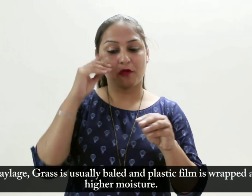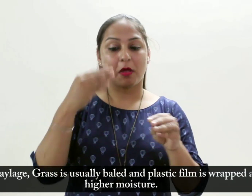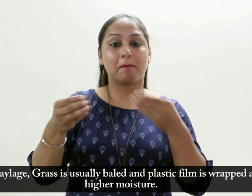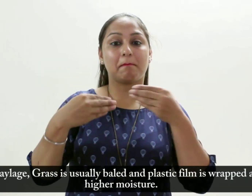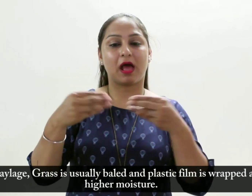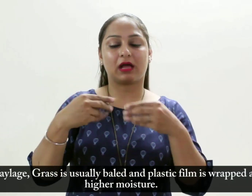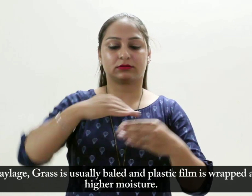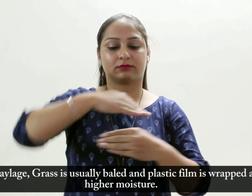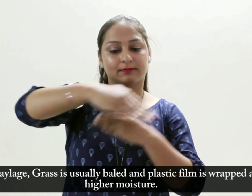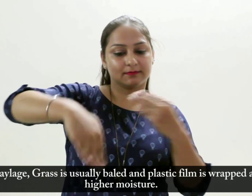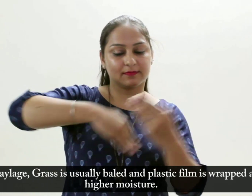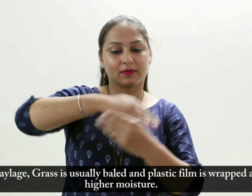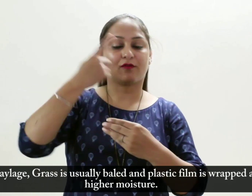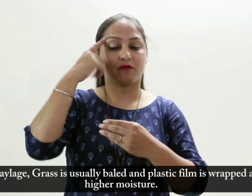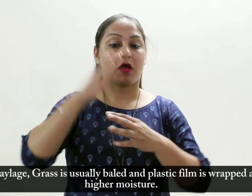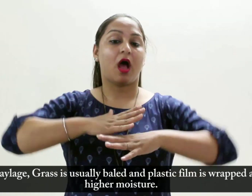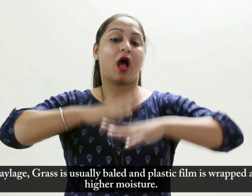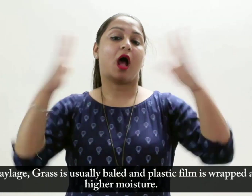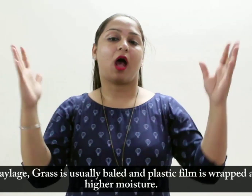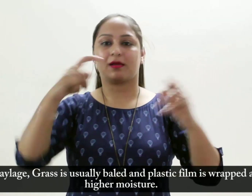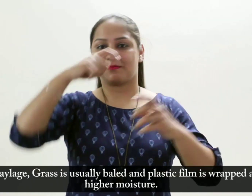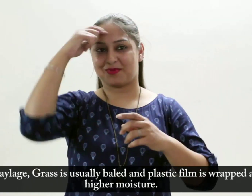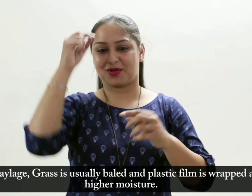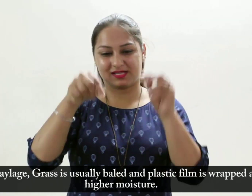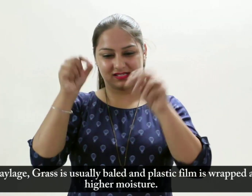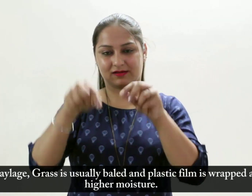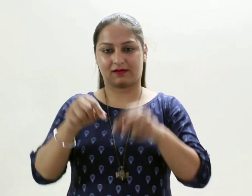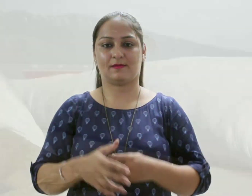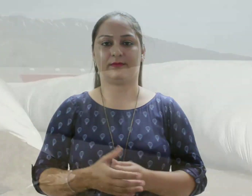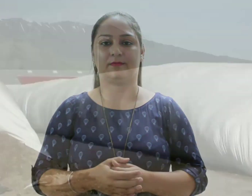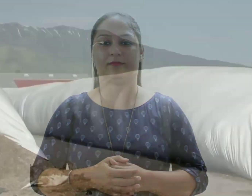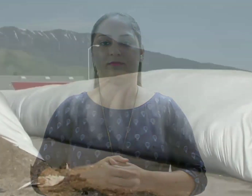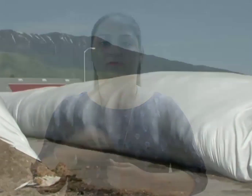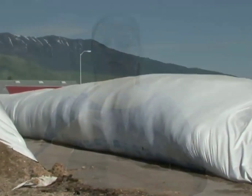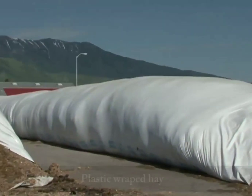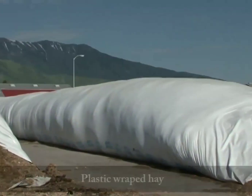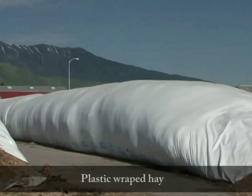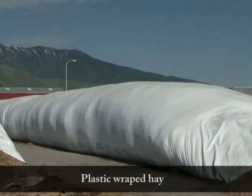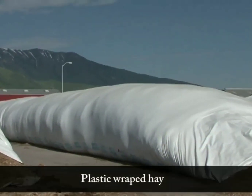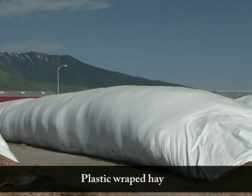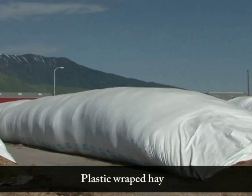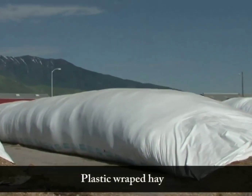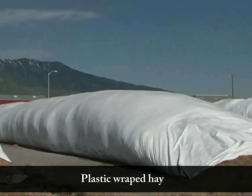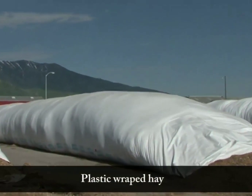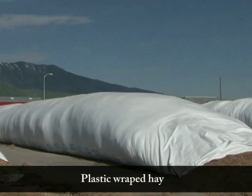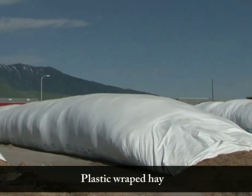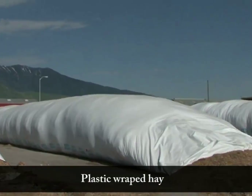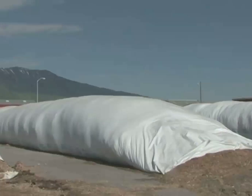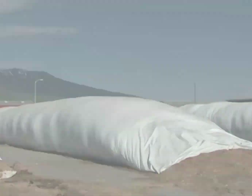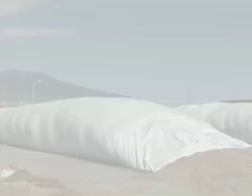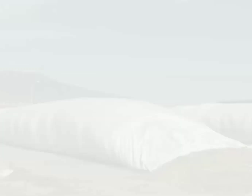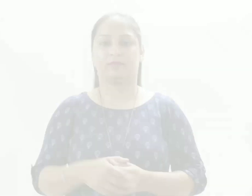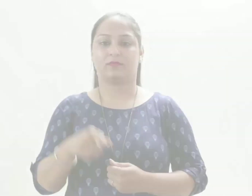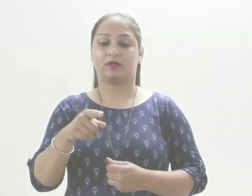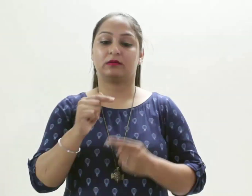घास को आमतौर पर गंजा किया जाता है और प्लास्टिक की फिल्म को उच्च नमी पर लपेटा जाता